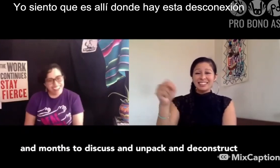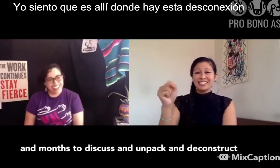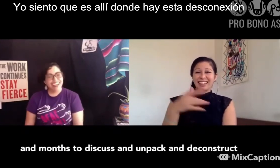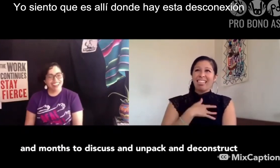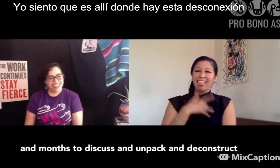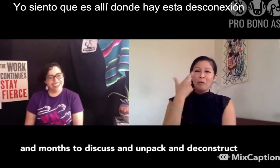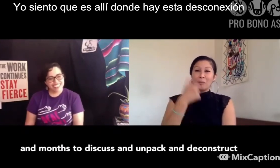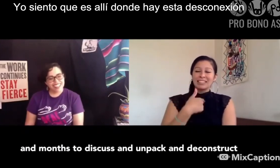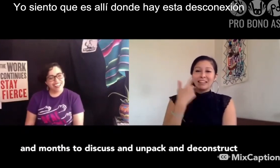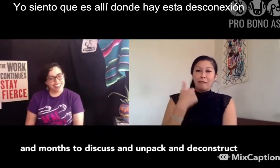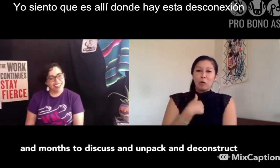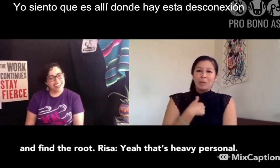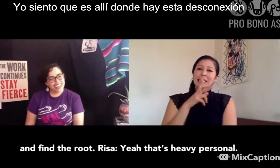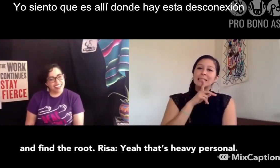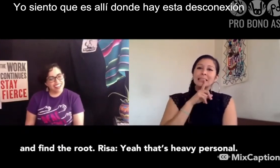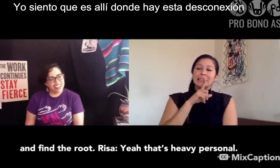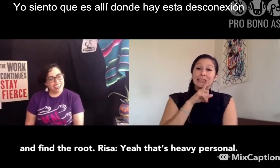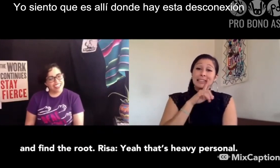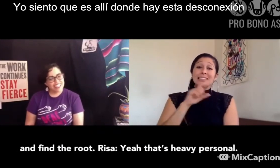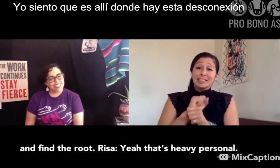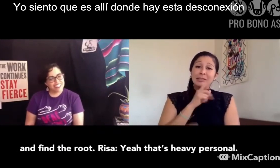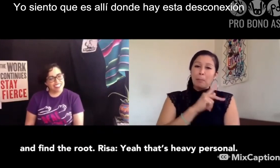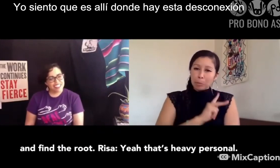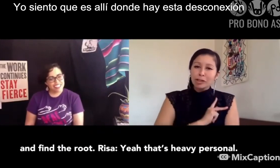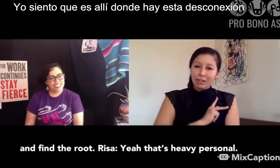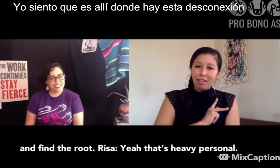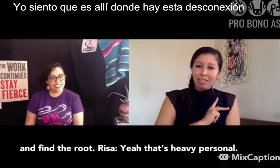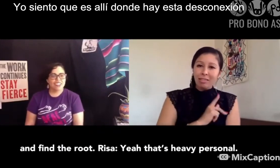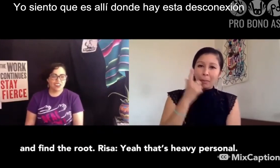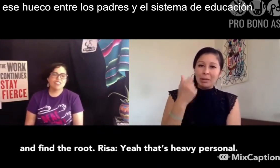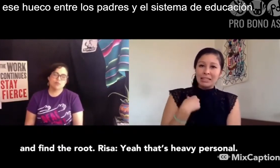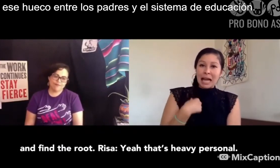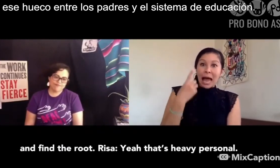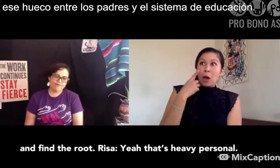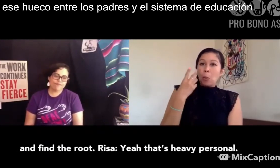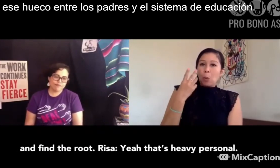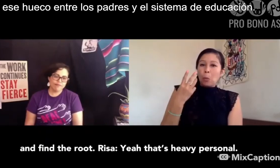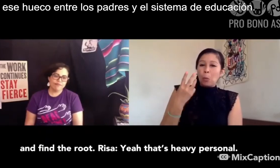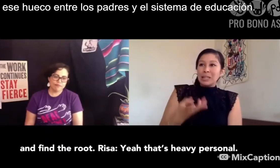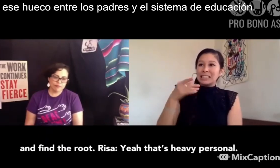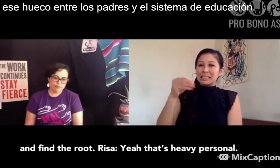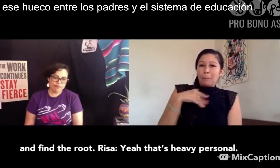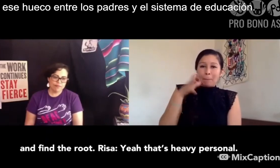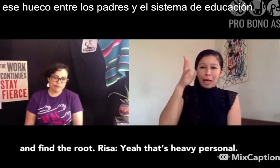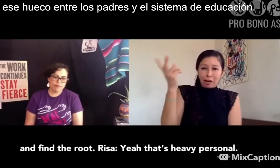demás. Yo siento que es allí donde hay esta desconexión, ese